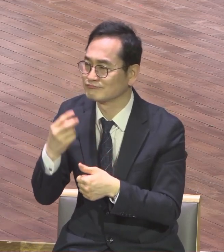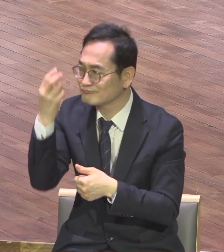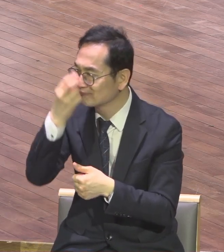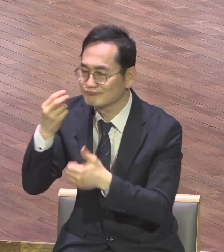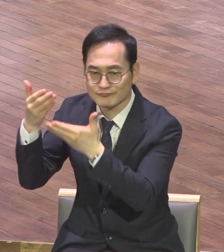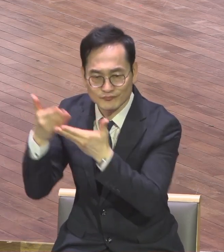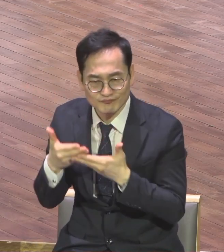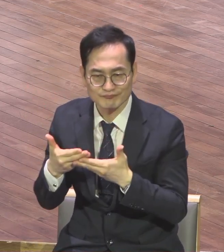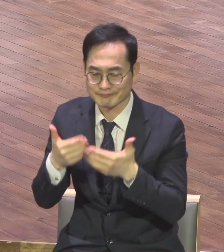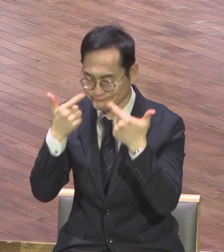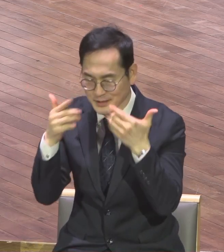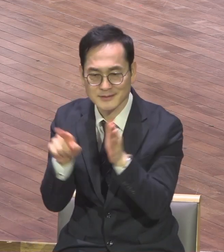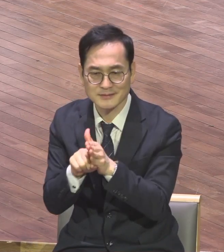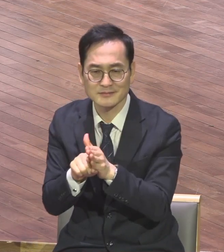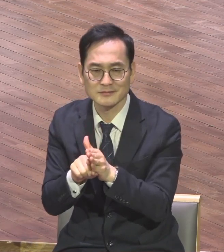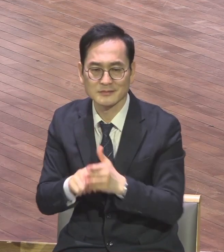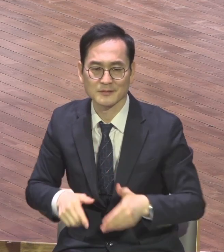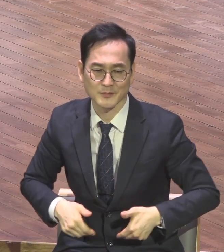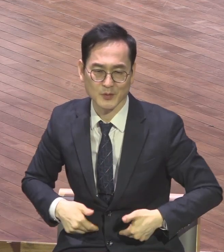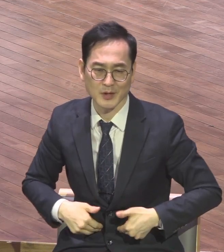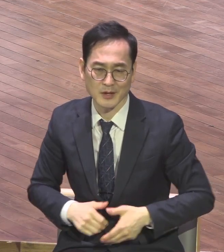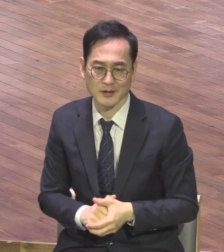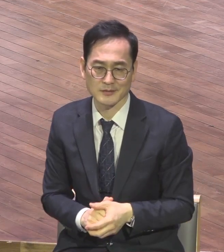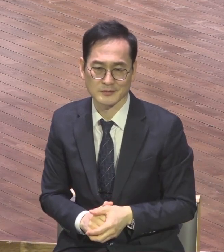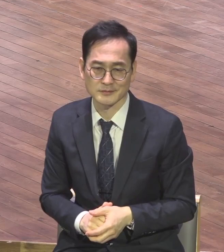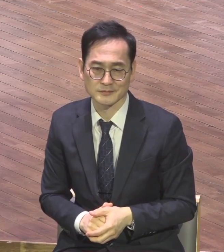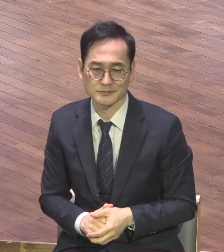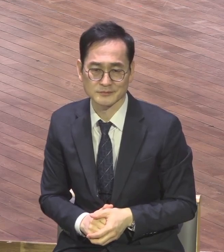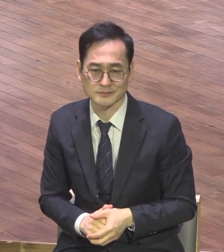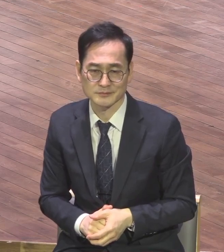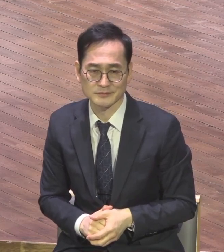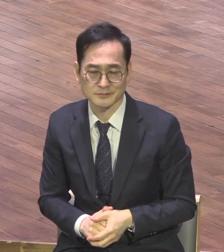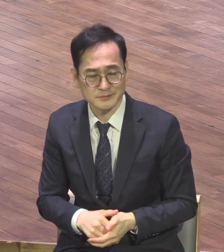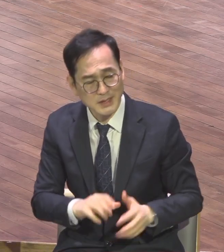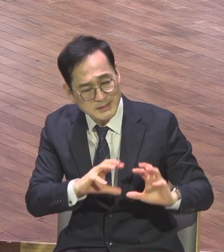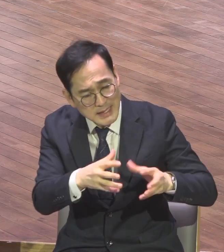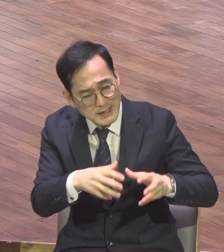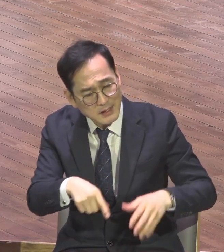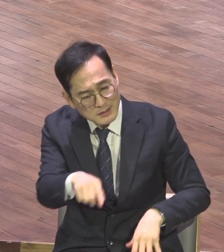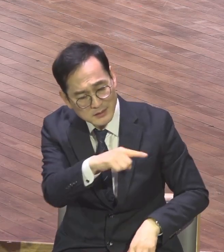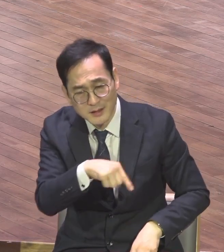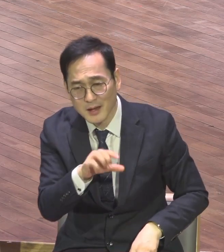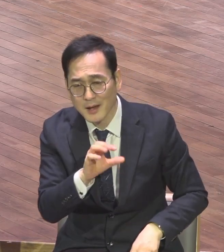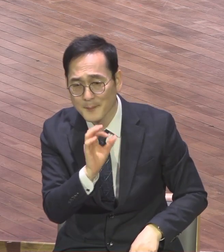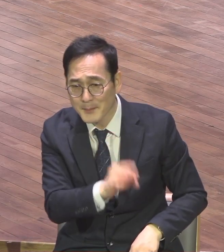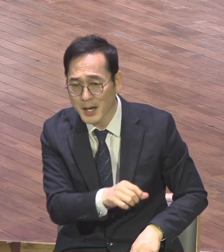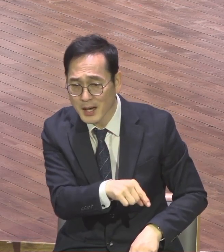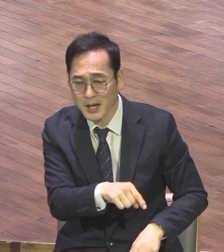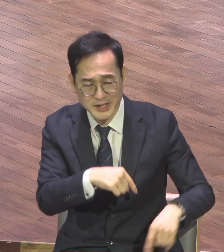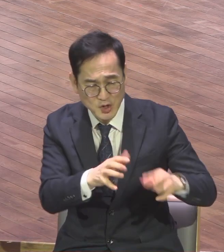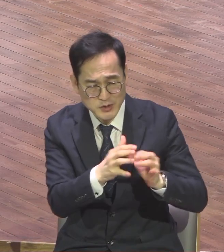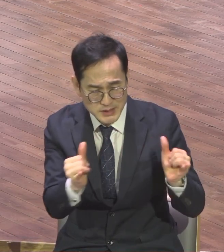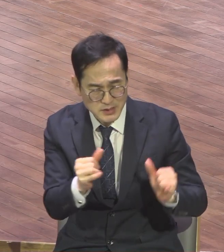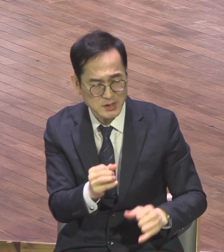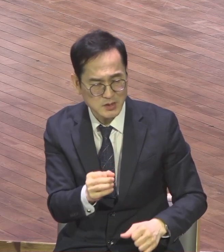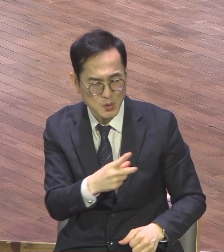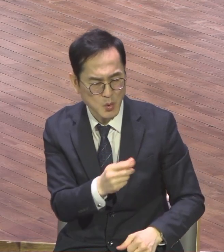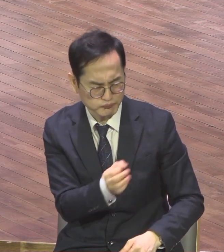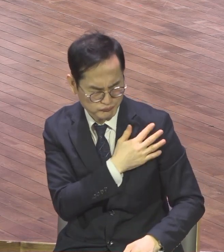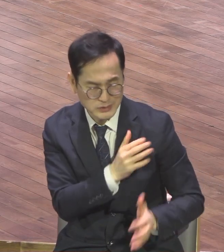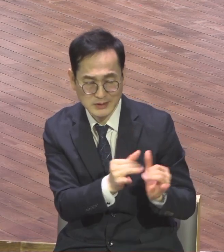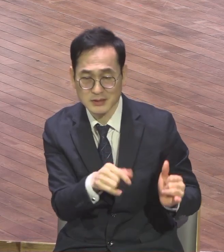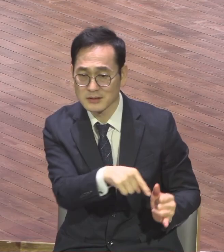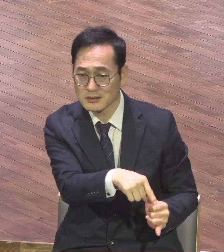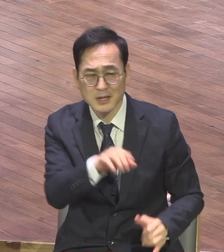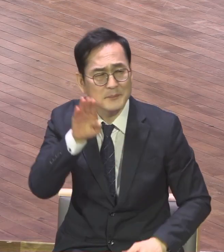이런 사람이 어디 있어요? 죽을 전에 정치인들 보세요. 경제인들 보세요. 세상에 뭐 잘났다는 사람들 보시라고요.